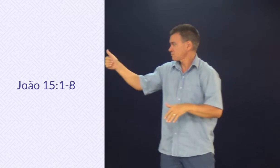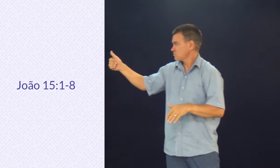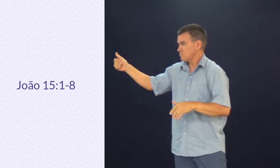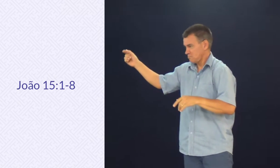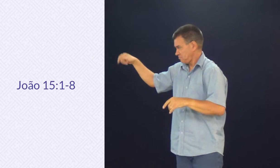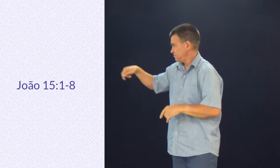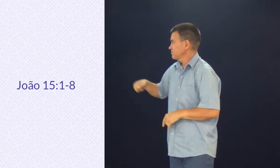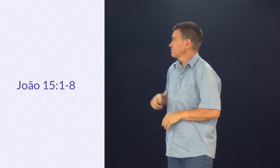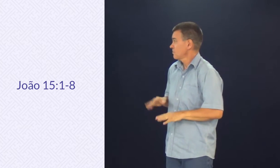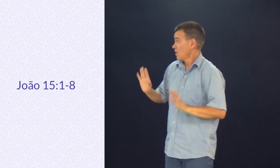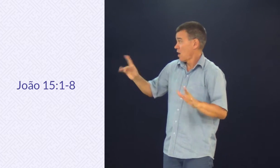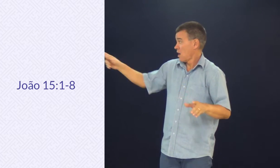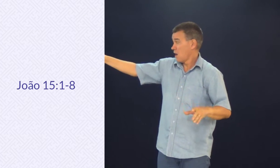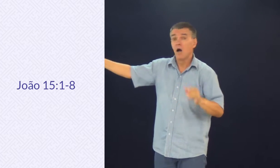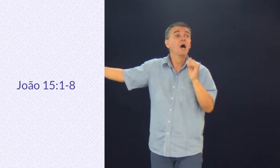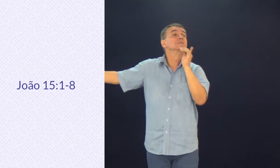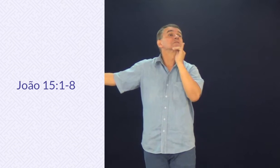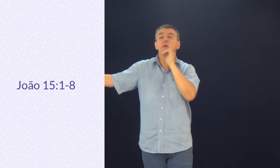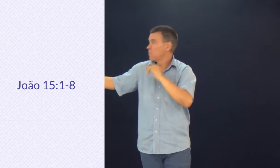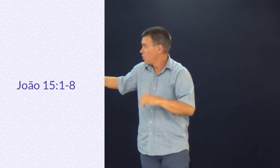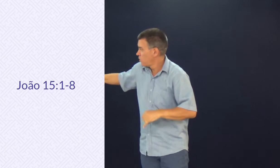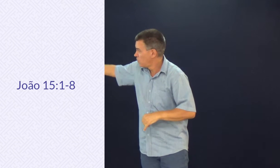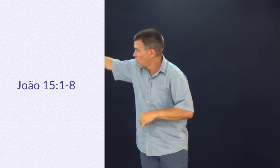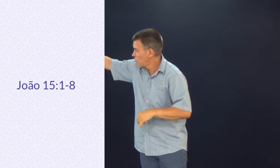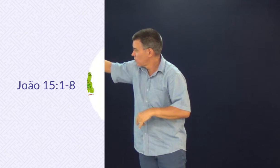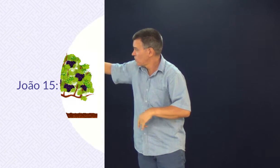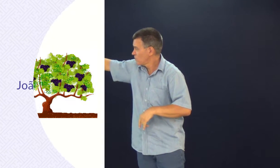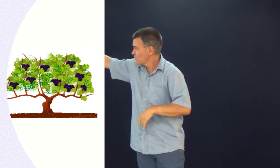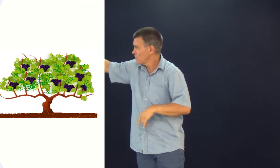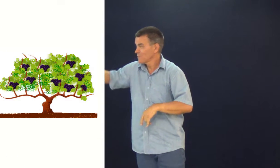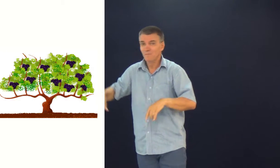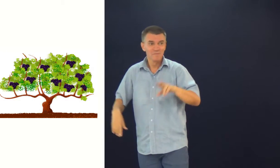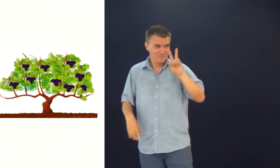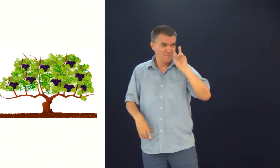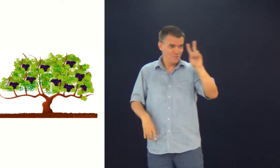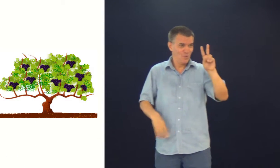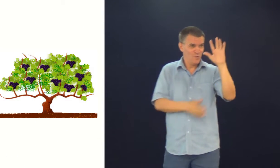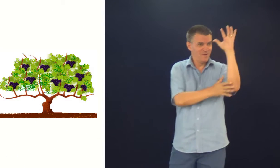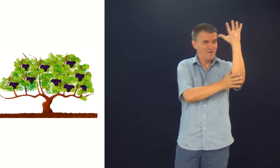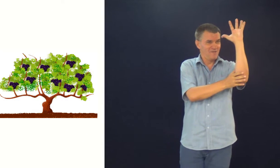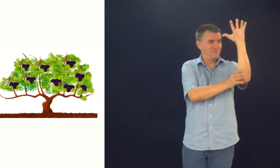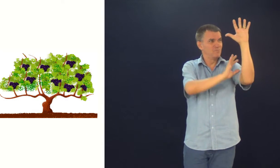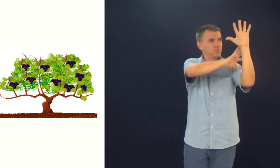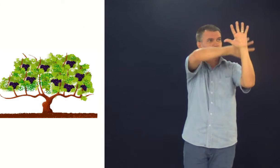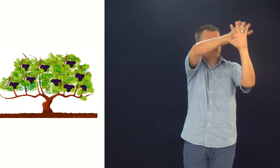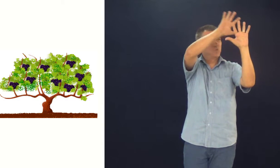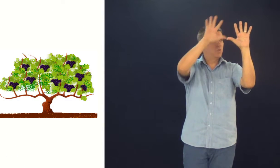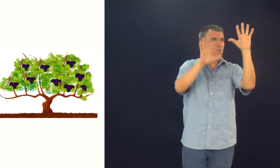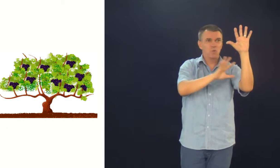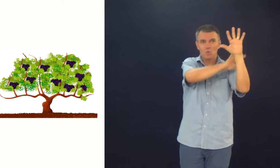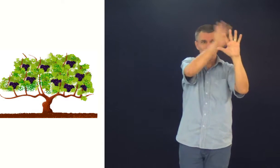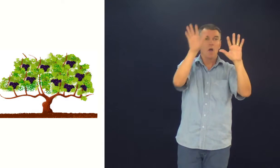não joão 15 18 ali é uma ilustração da do tema da mensagem é